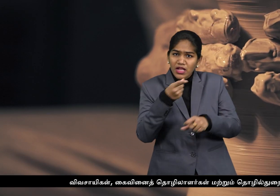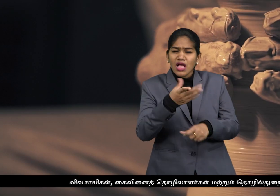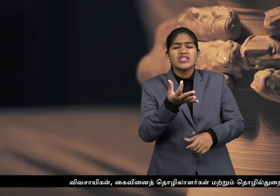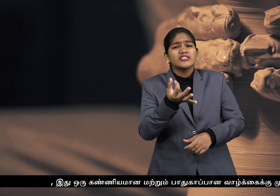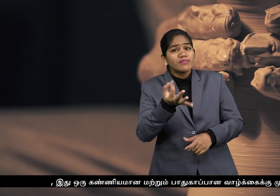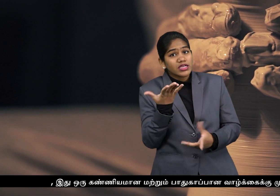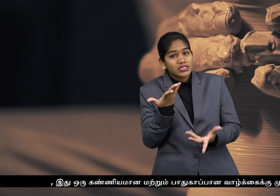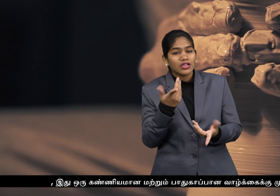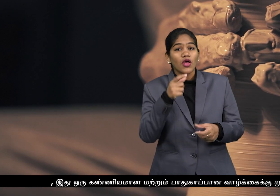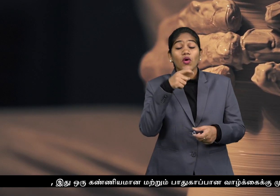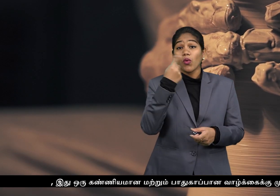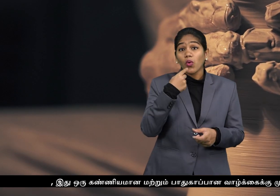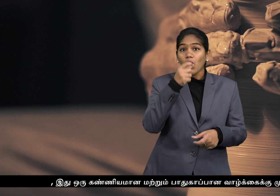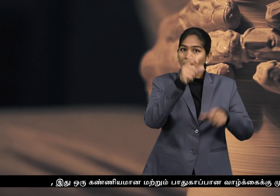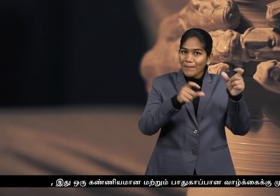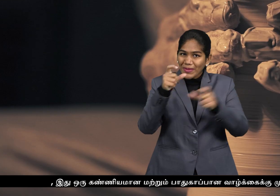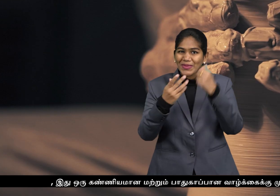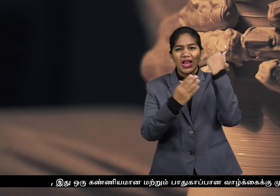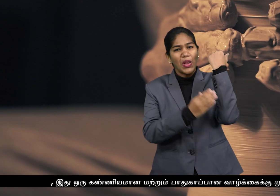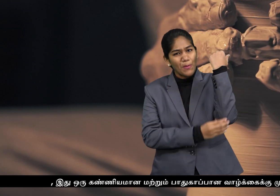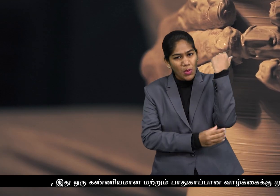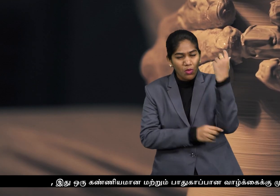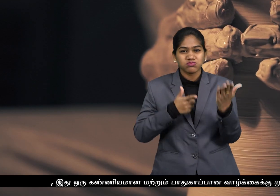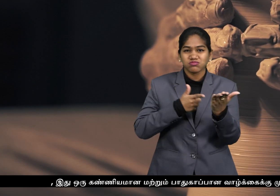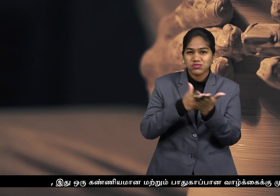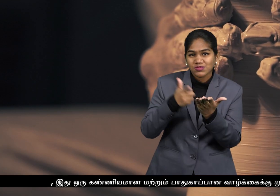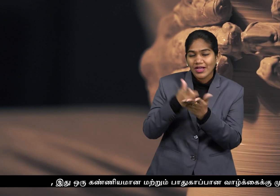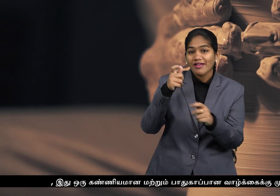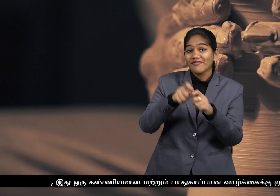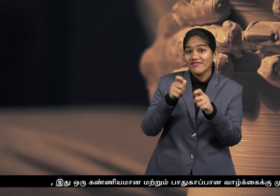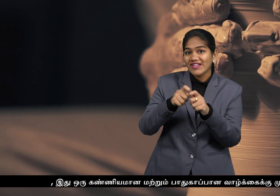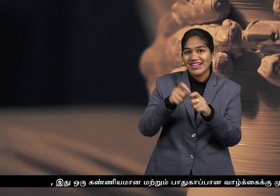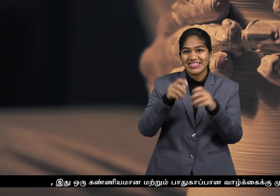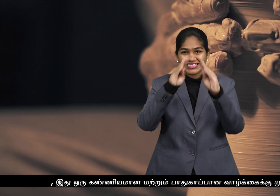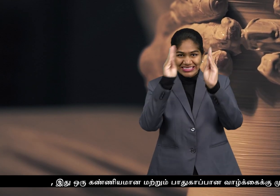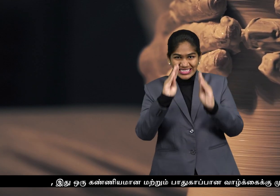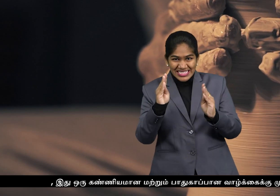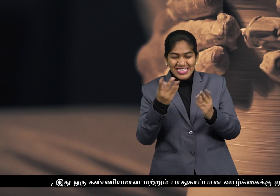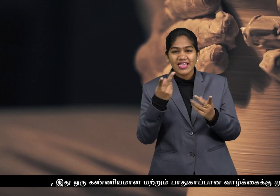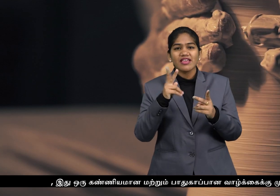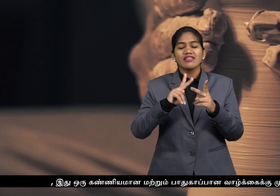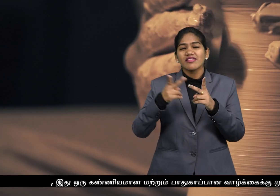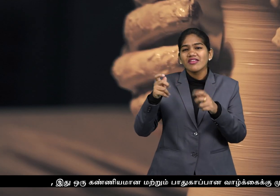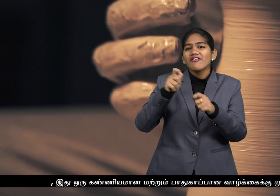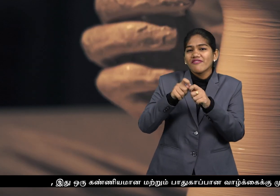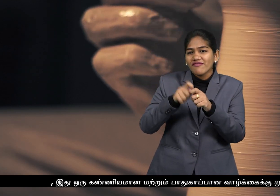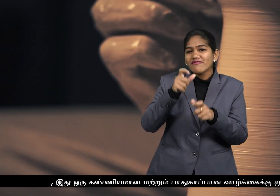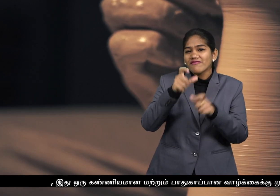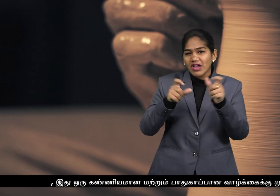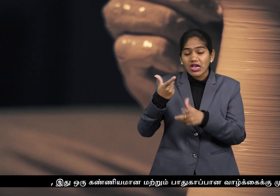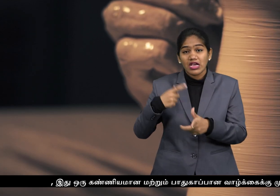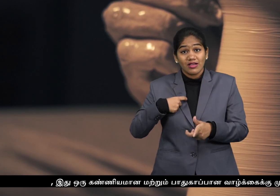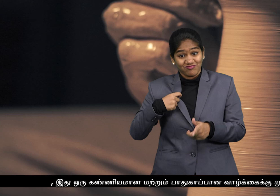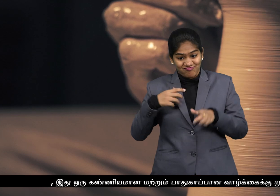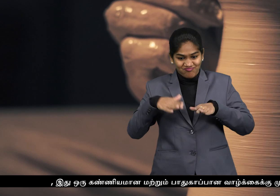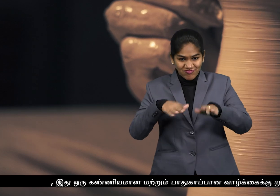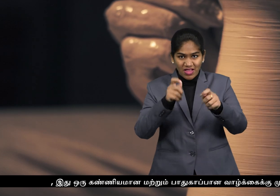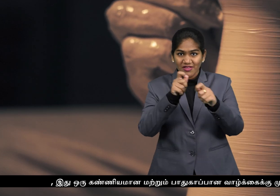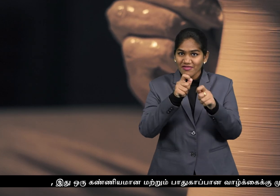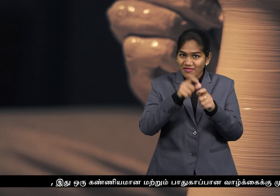தொழில்துறை தொழிலாளர்கள் இது ஒரு கண்ணியமான மற்றும் பாதுகாப்பான வாழ்க்கைக்கு முற்றுப்புள்ளி வைத்தது.